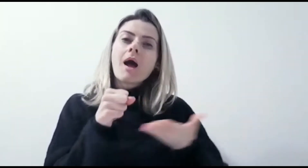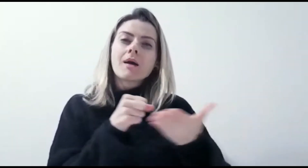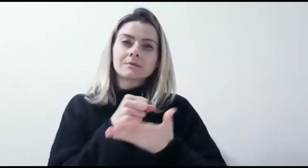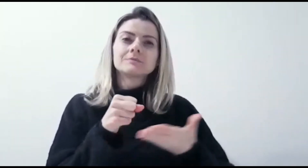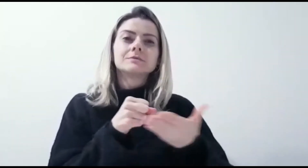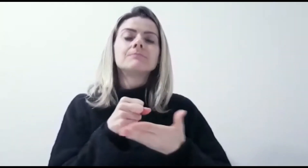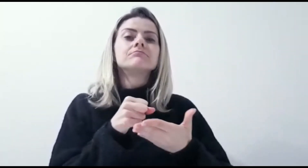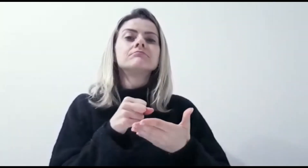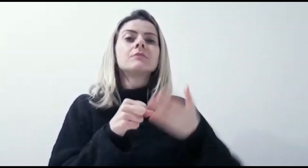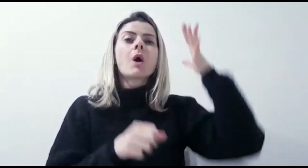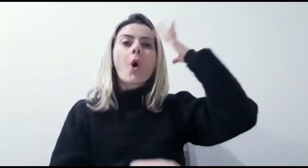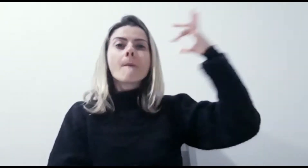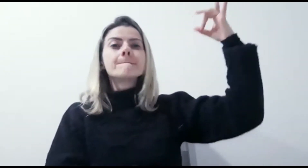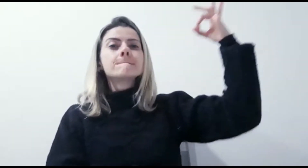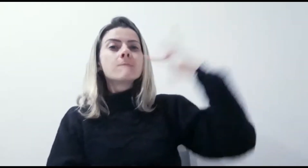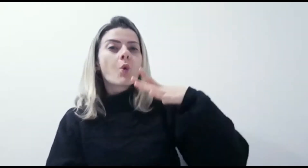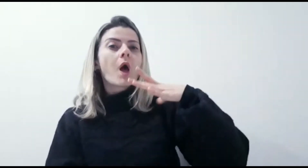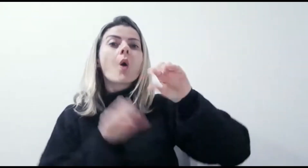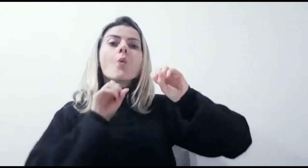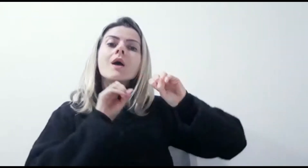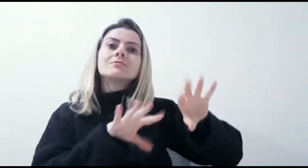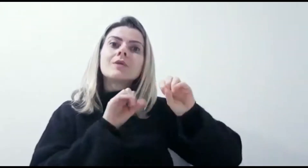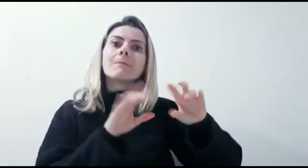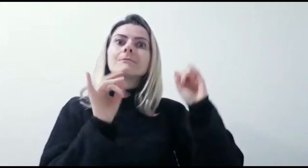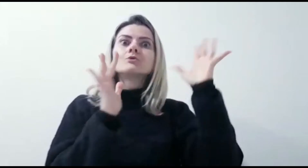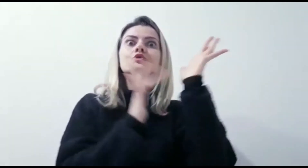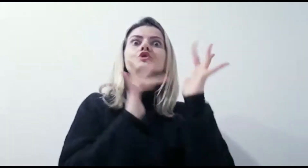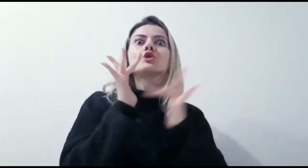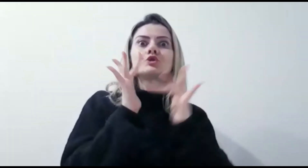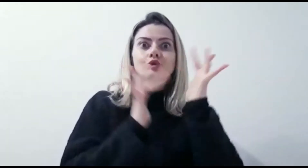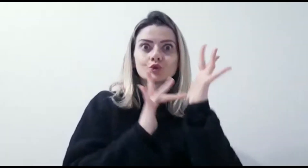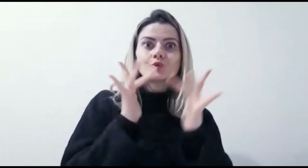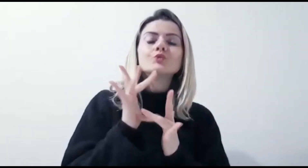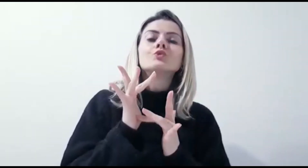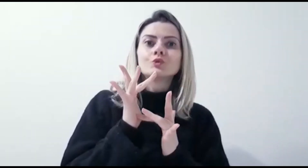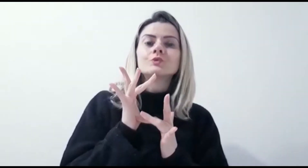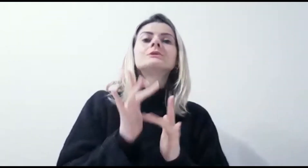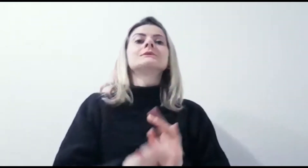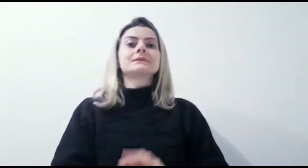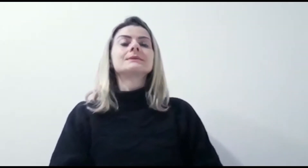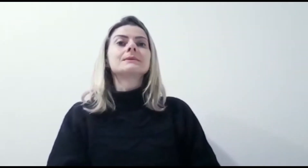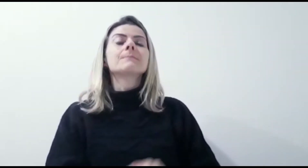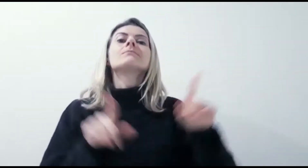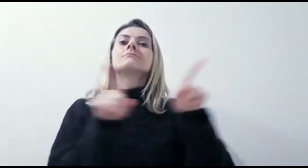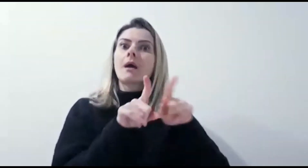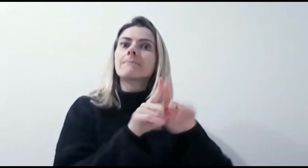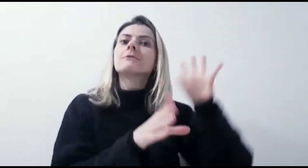O espiritismo tem uma base filosófica e moral, né? Baseada nos ensinamentos